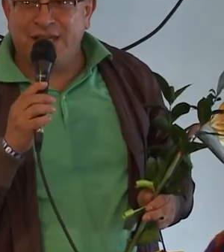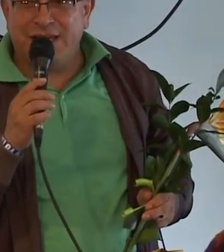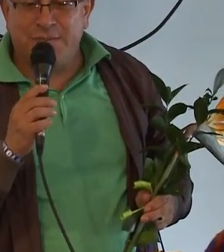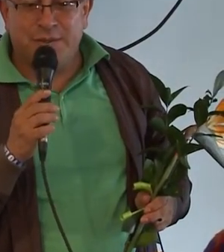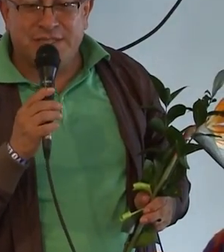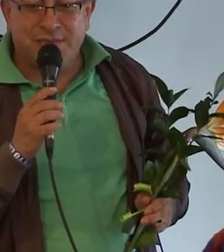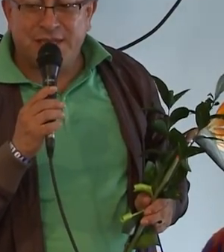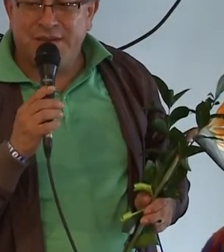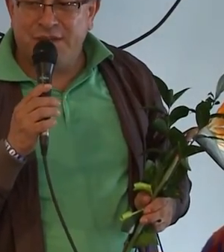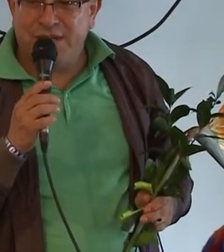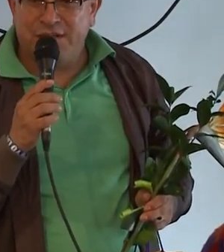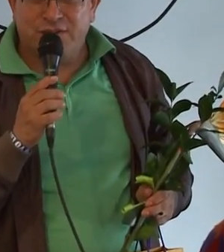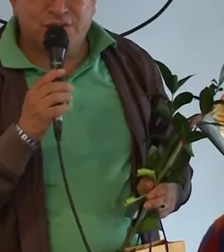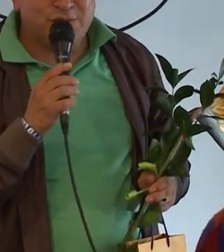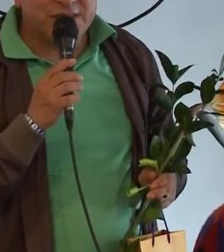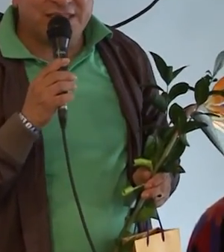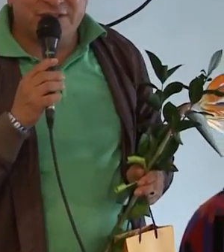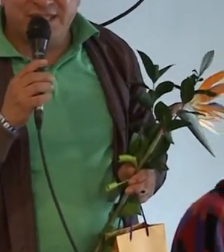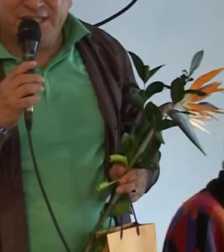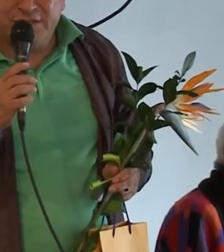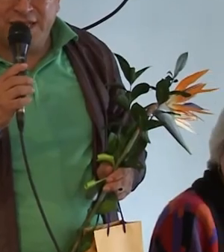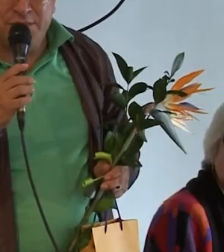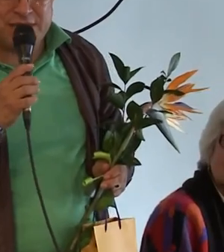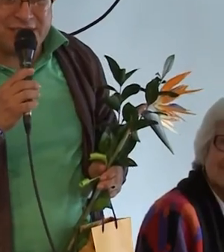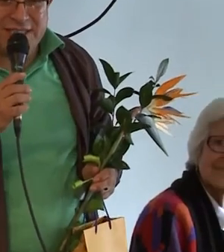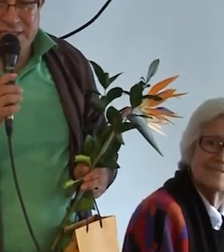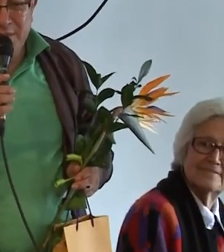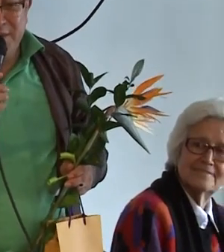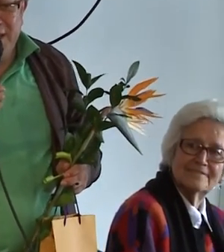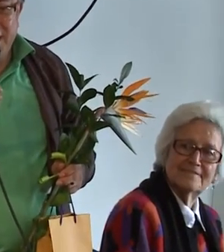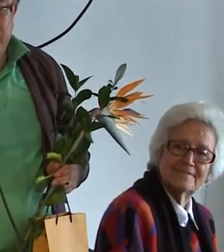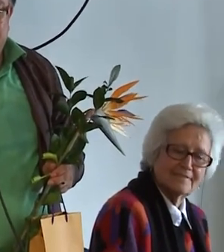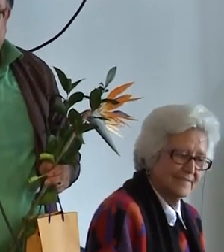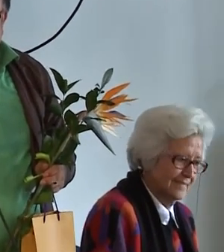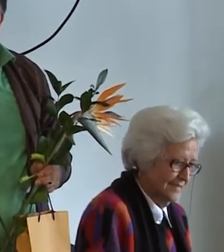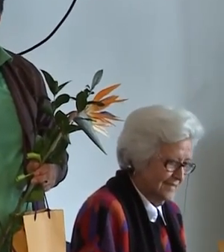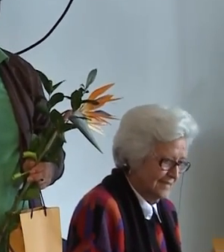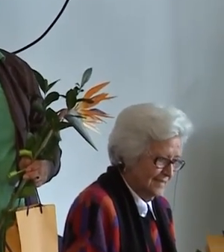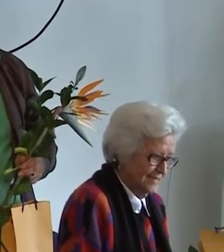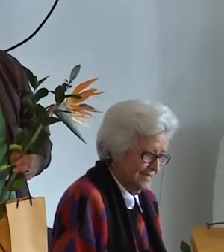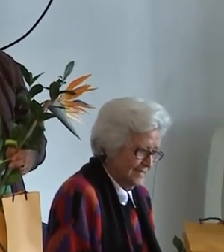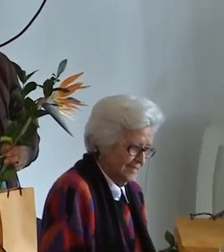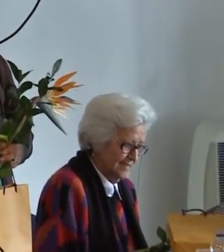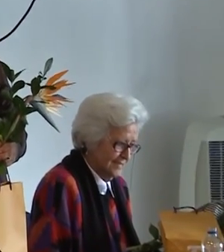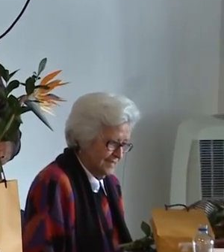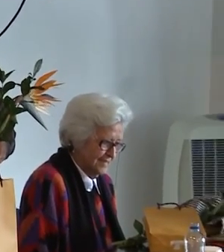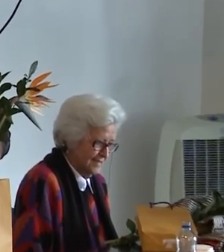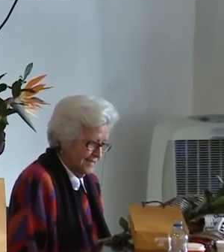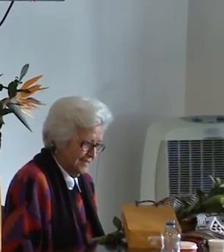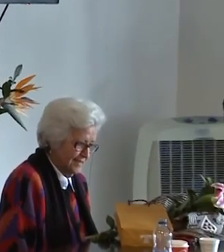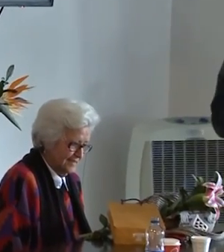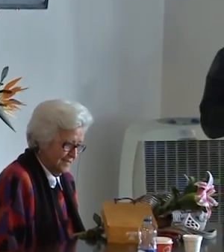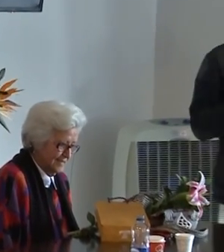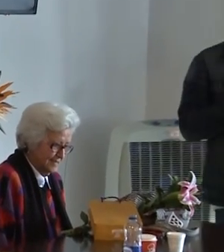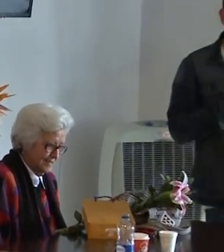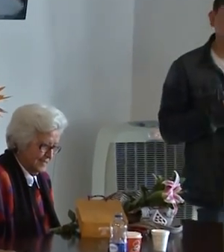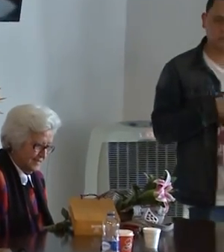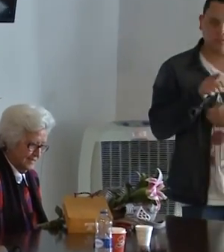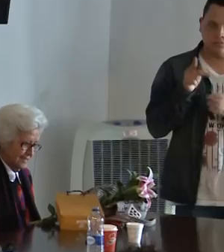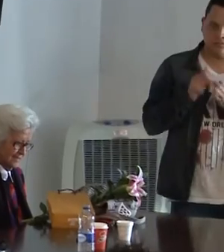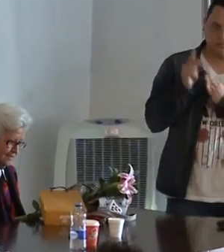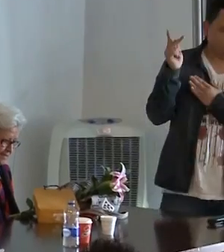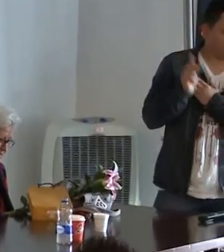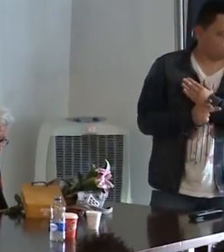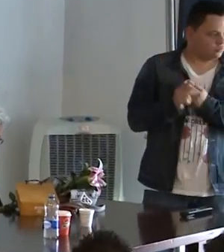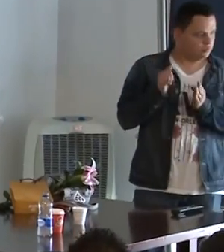Quiero aprovechar para valorar otros nombres que no se han dicho acá, pues siempre van a quedar por fuera, pero en este